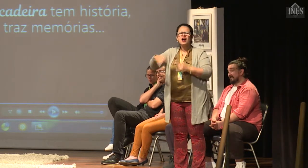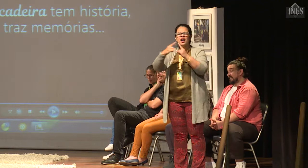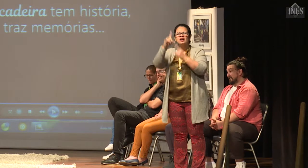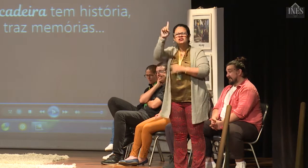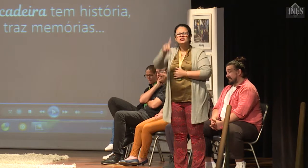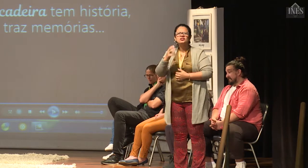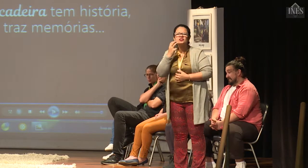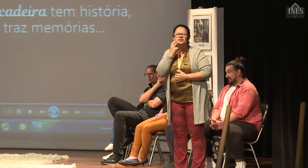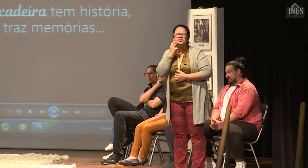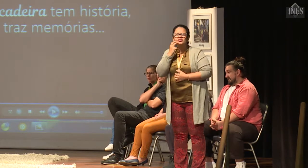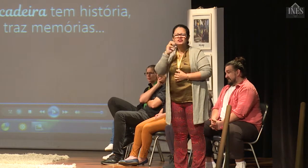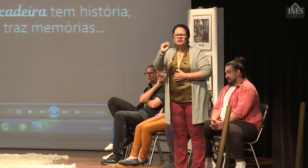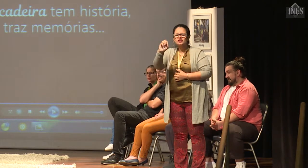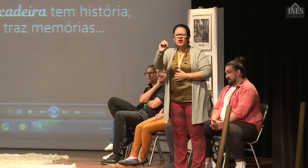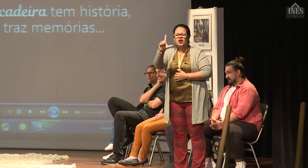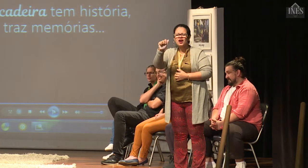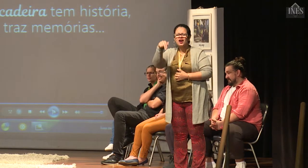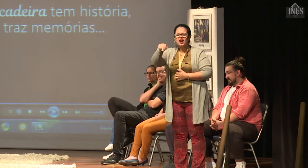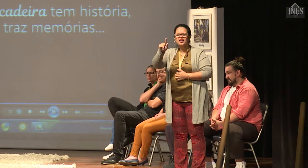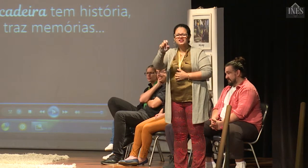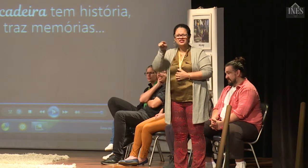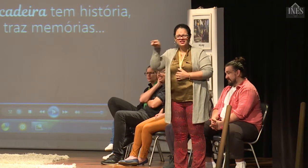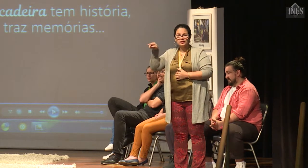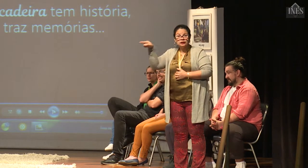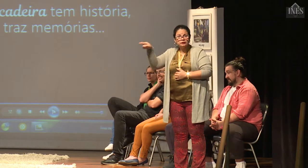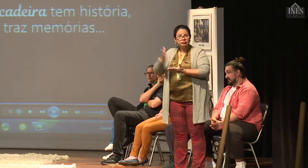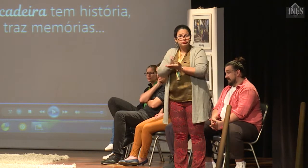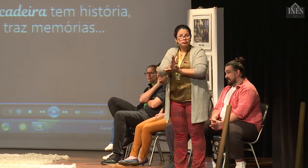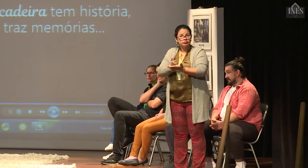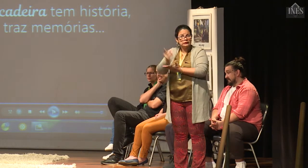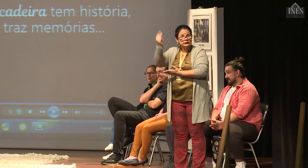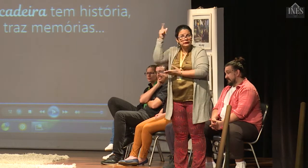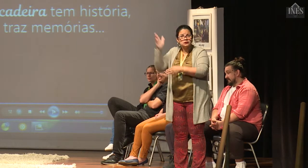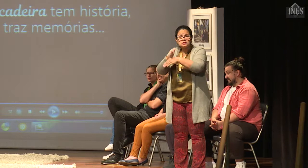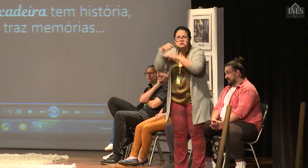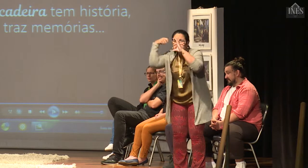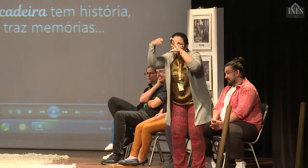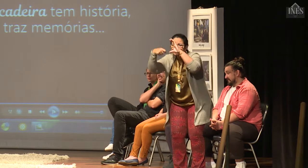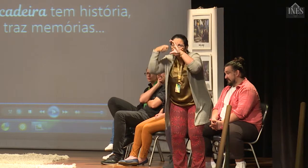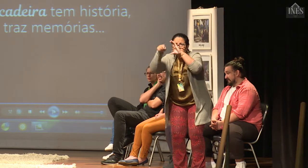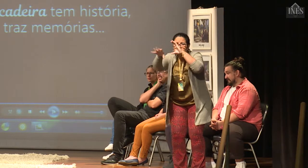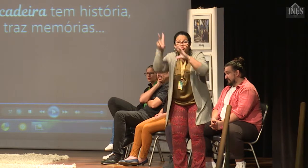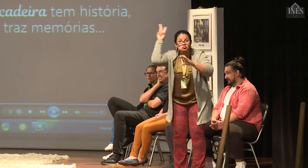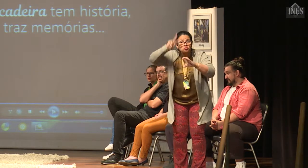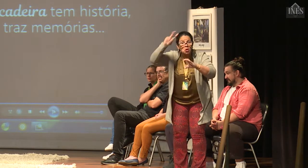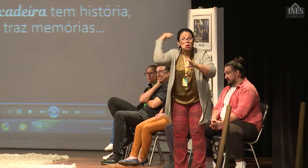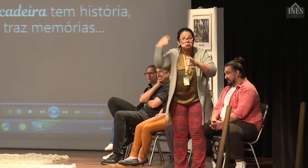professora, ela é aposentada, a ex-diretora, Solange. Ela ficava muito incomodada. E aí ela começou a